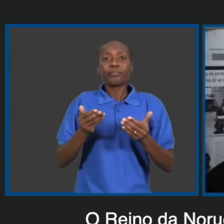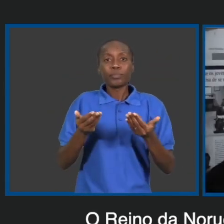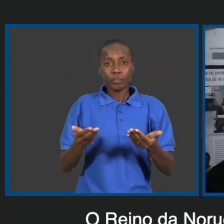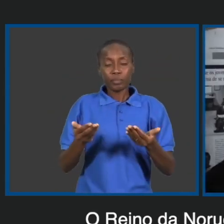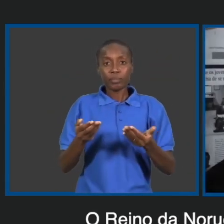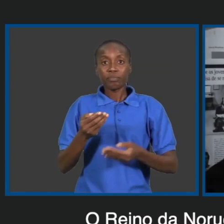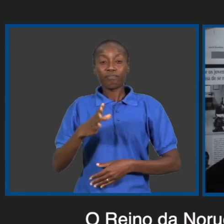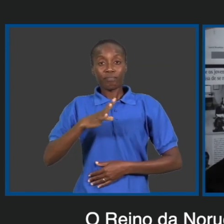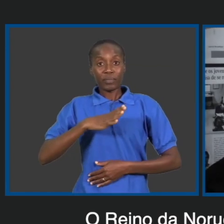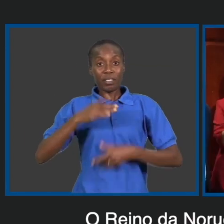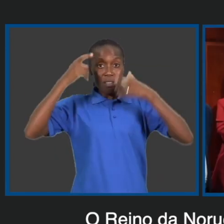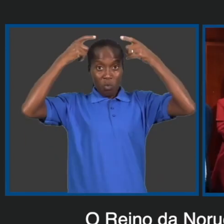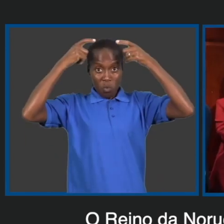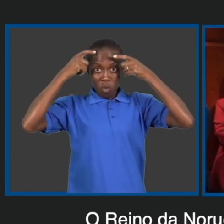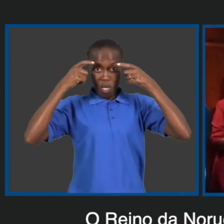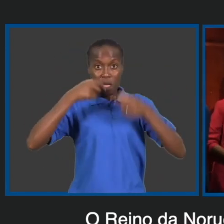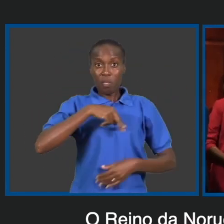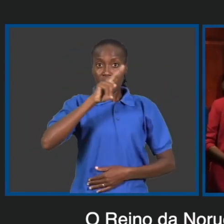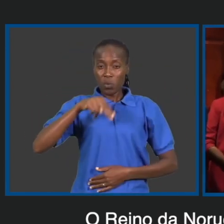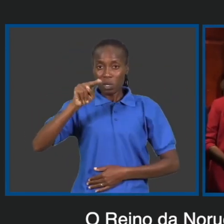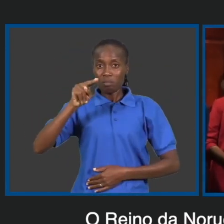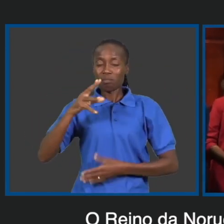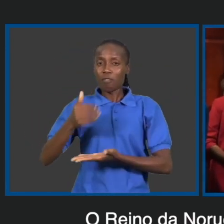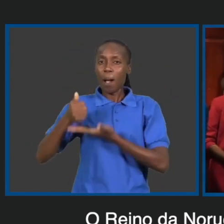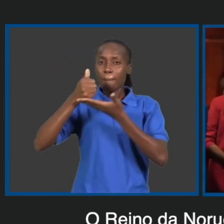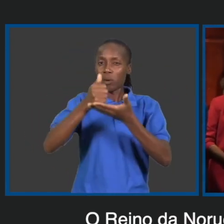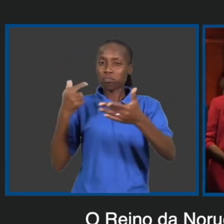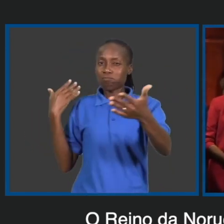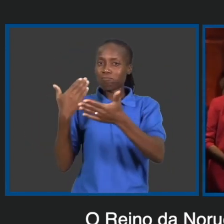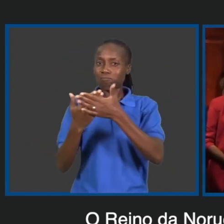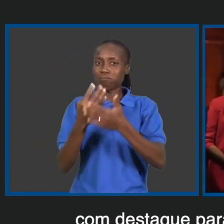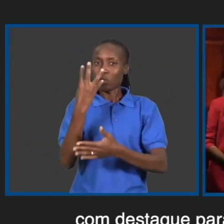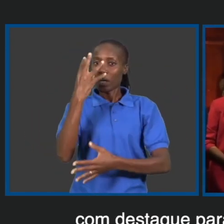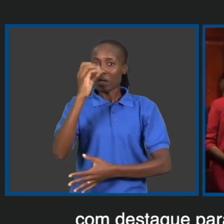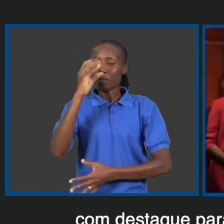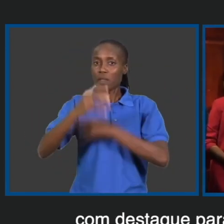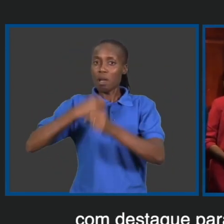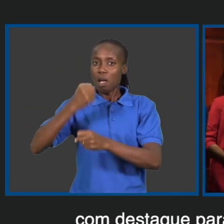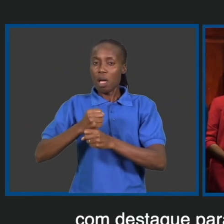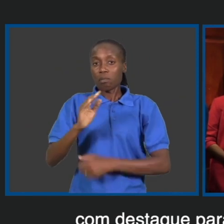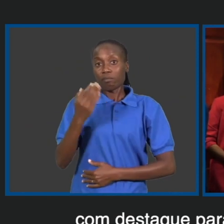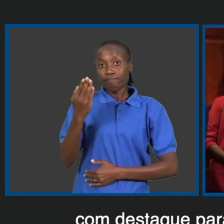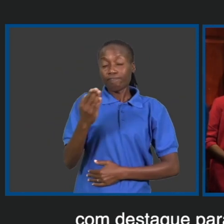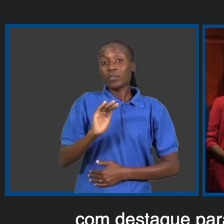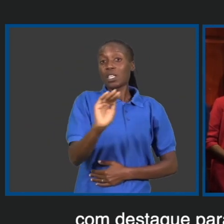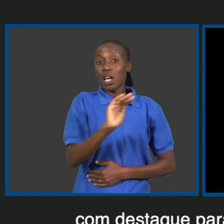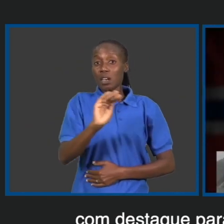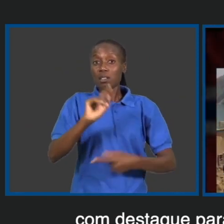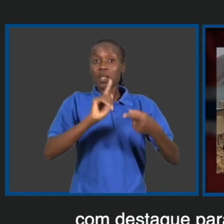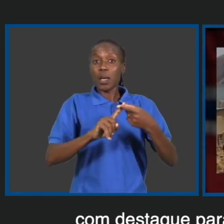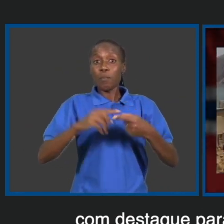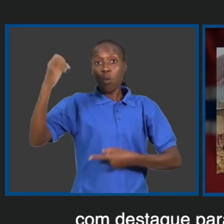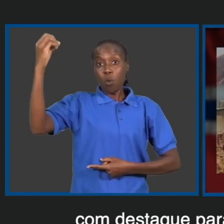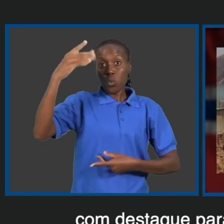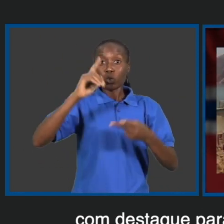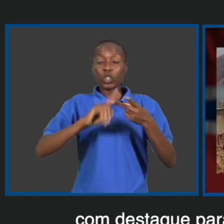O reino da Noruega tem prestado apoio ao país há mais de 40 anos, com destaque para as áreas como energia,